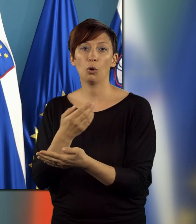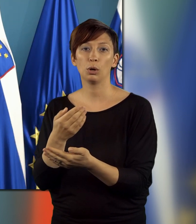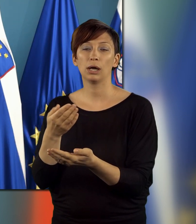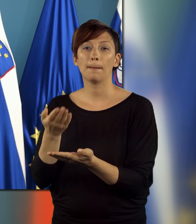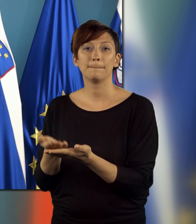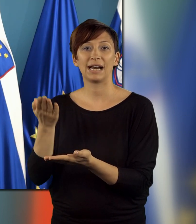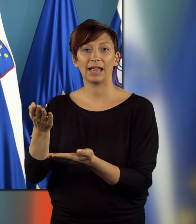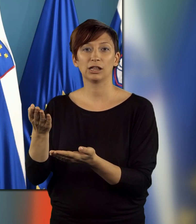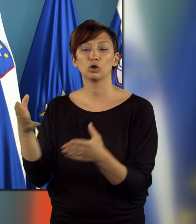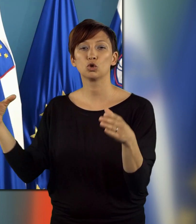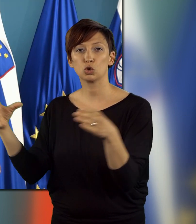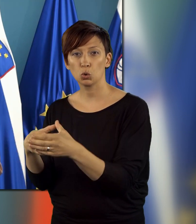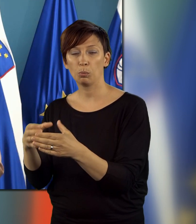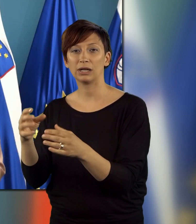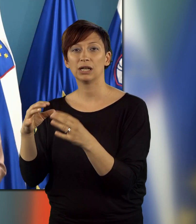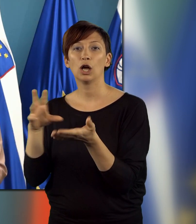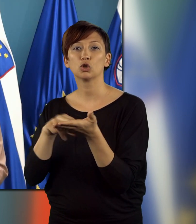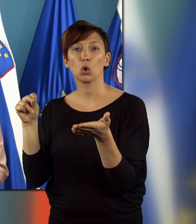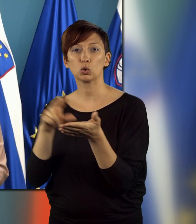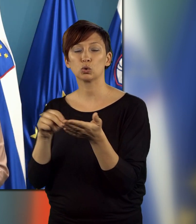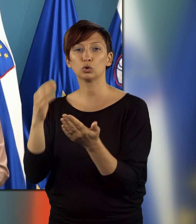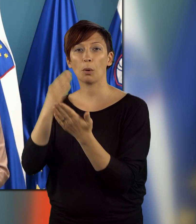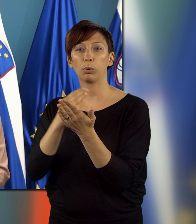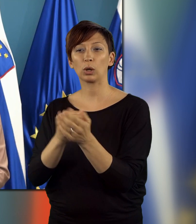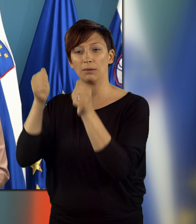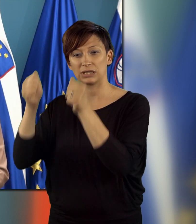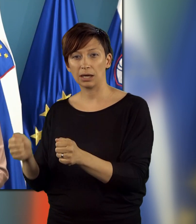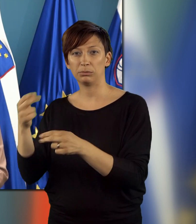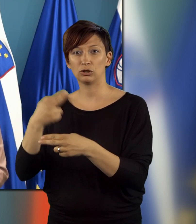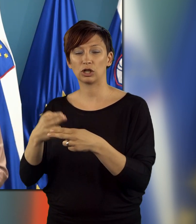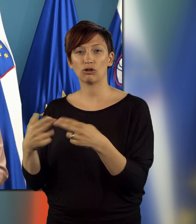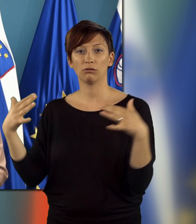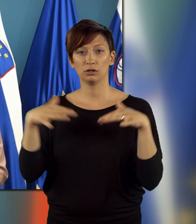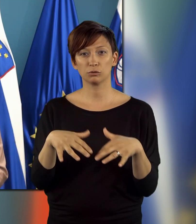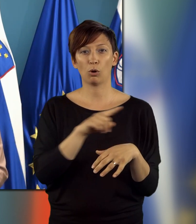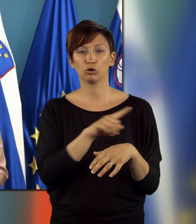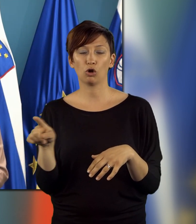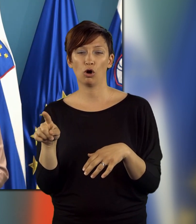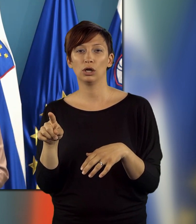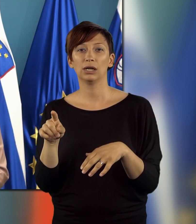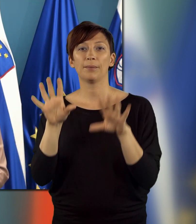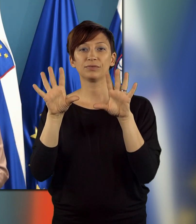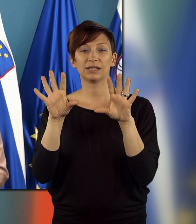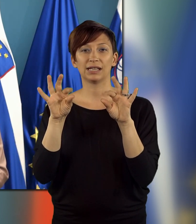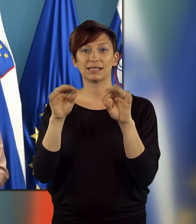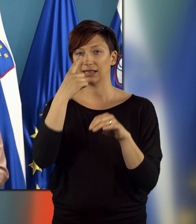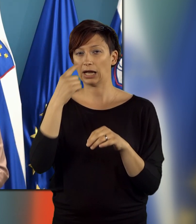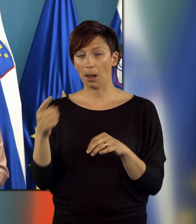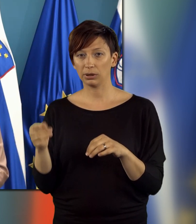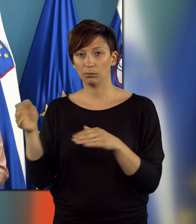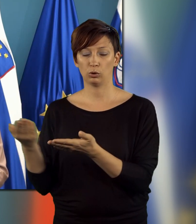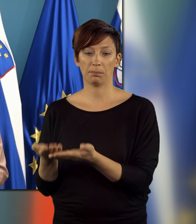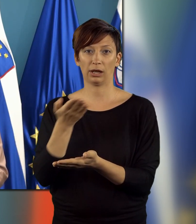odloka skupaj z osnutkom programa stabilnosti Državnemu zboru do 10.